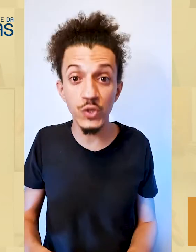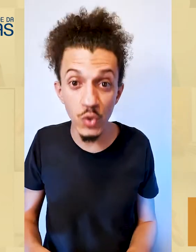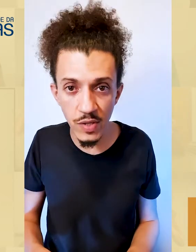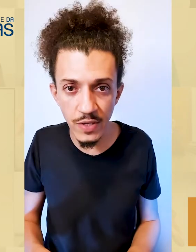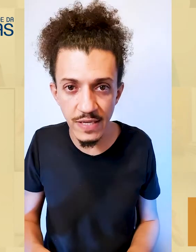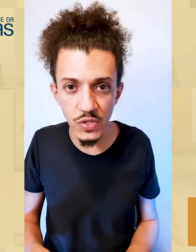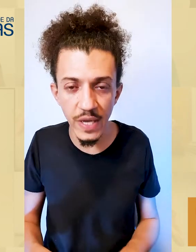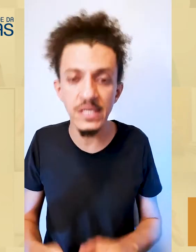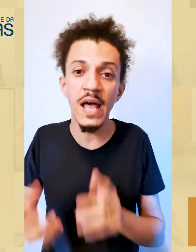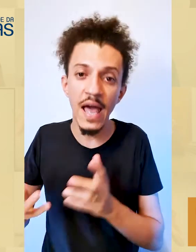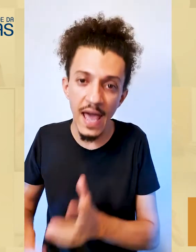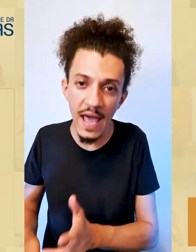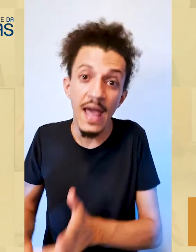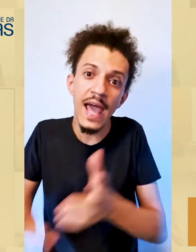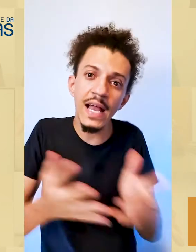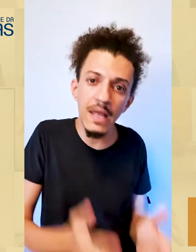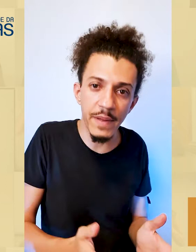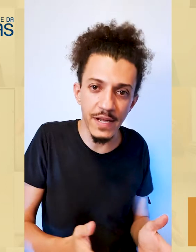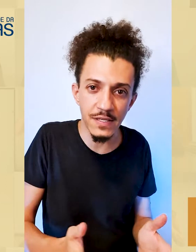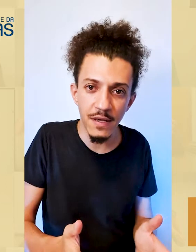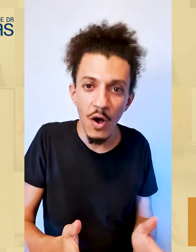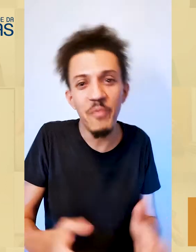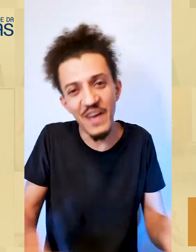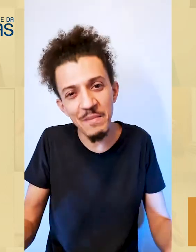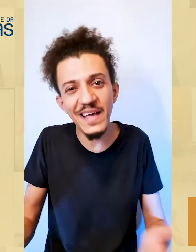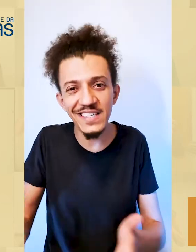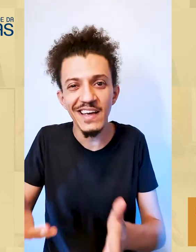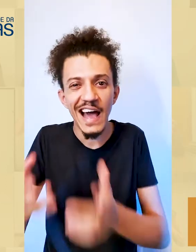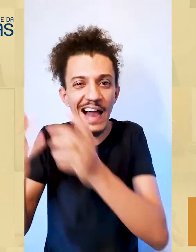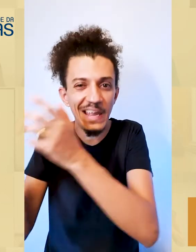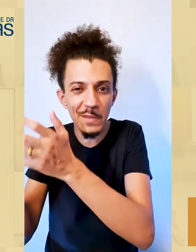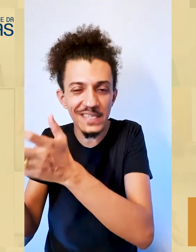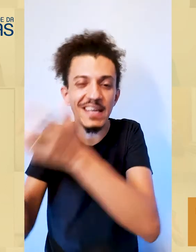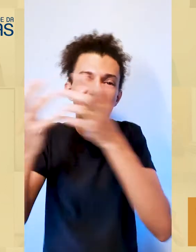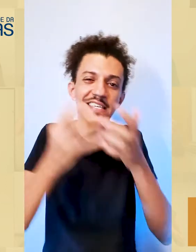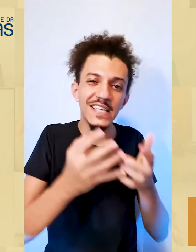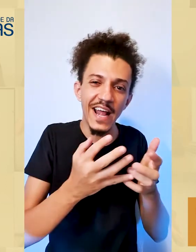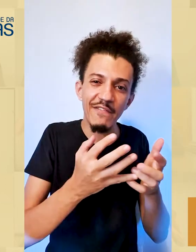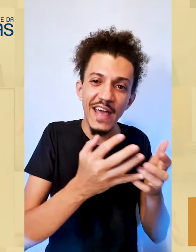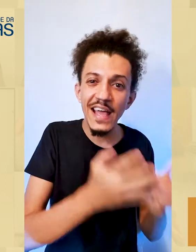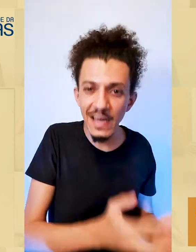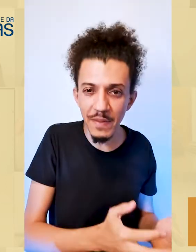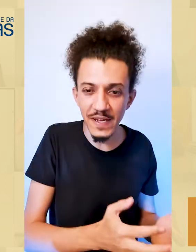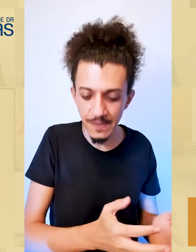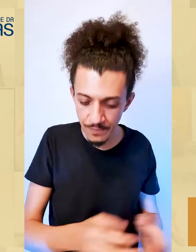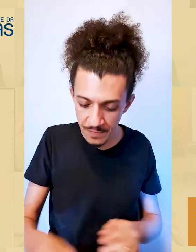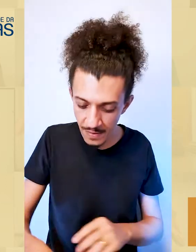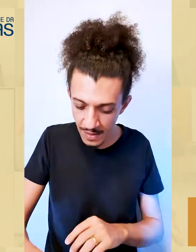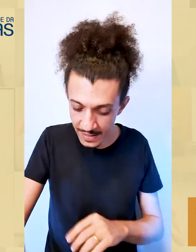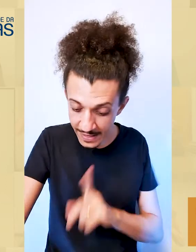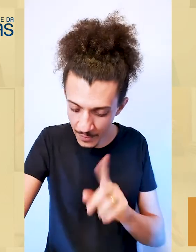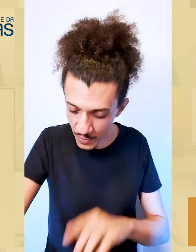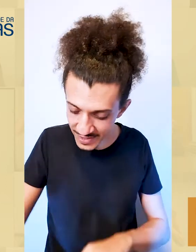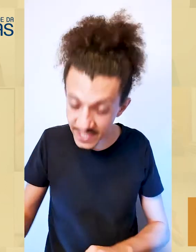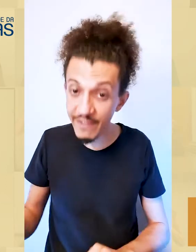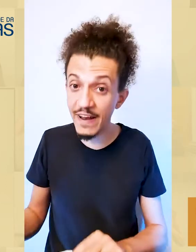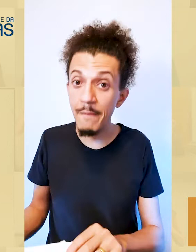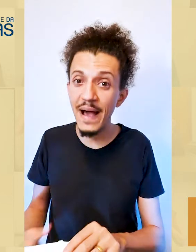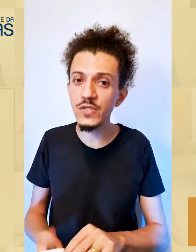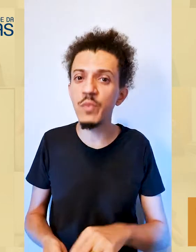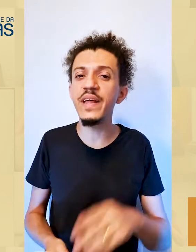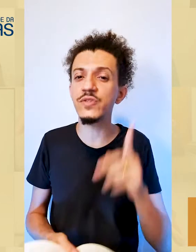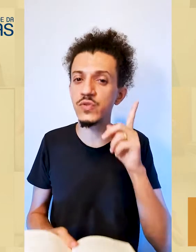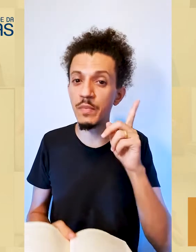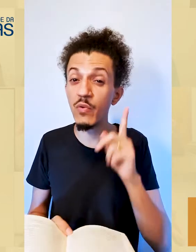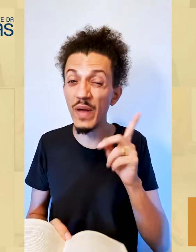fazer as suas anotações é em Libras. Obviamente, a Libras se escreve em Libras. E daqui a pouco a gente vai falar